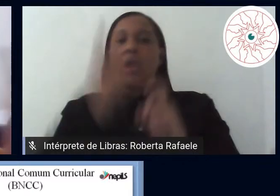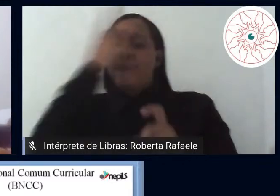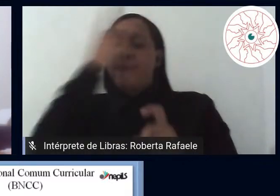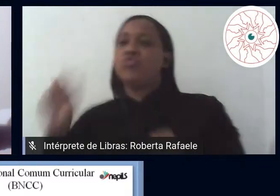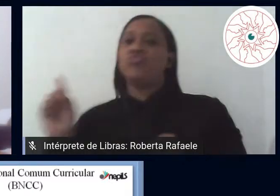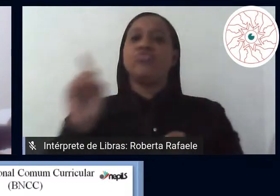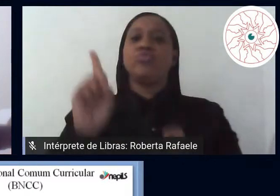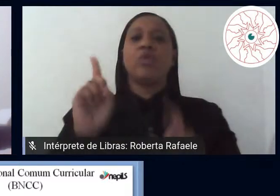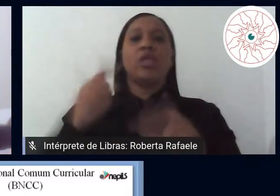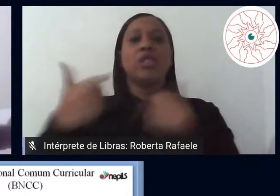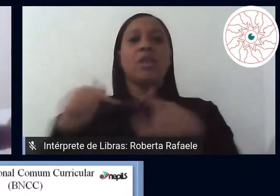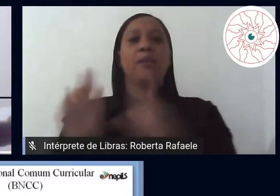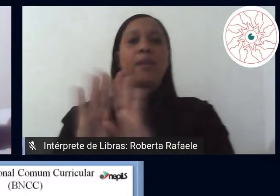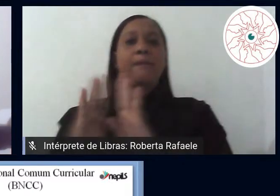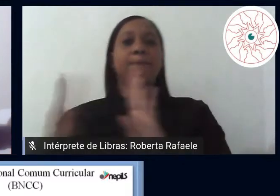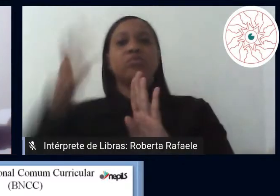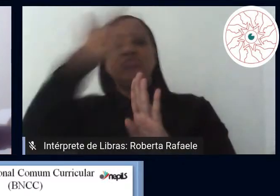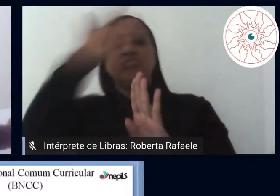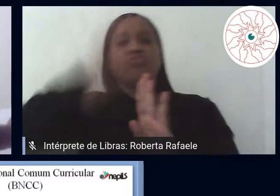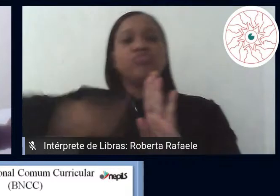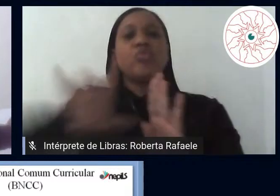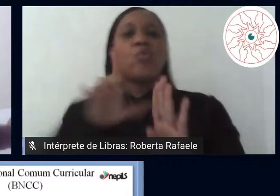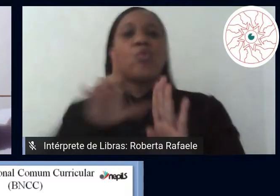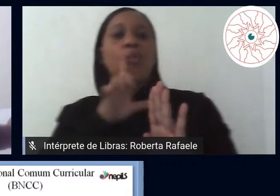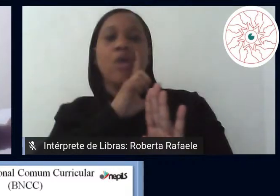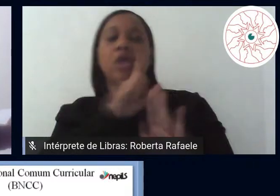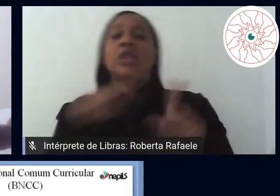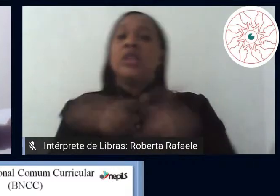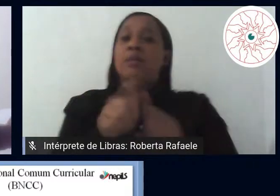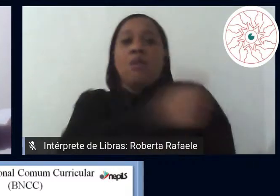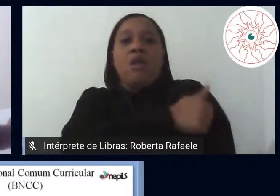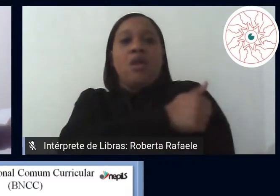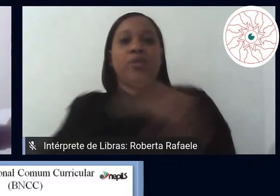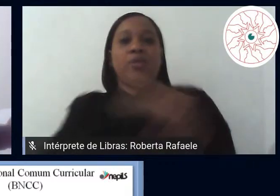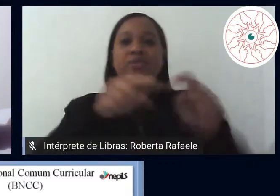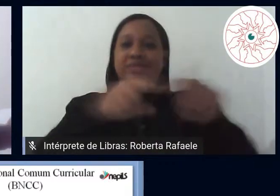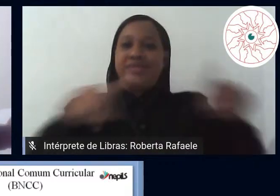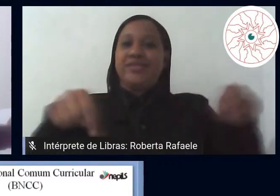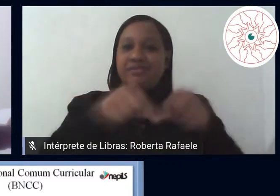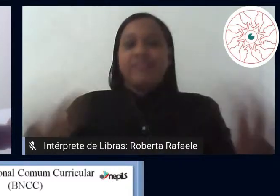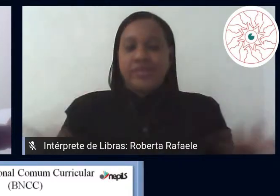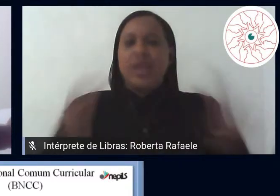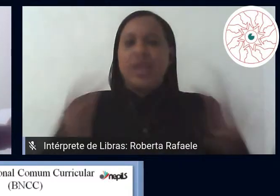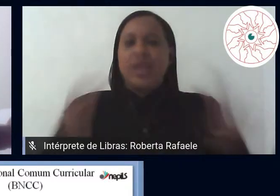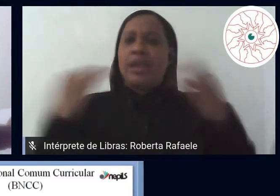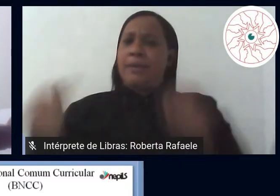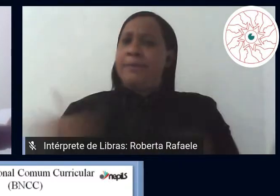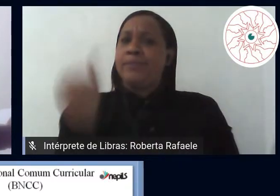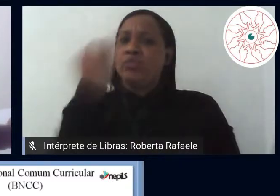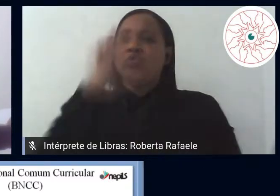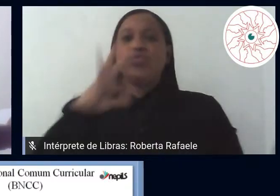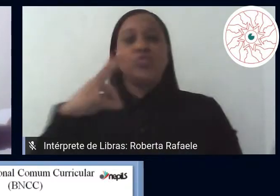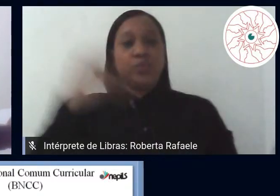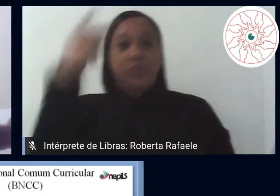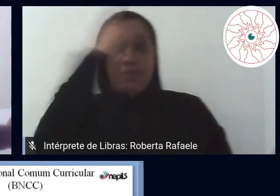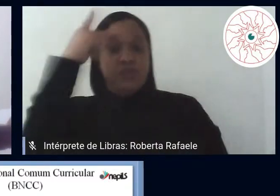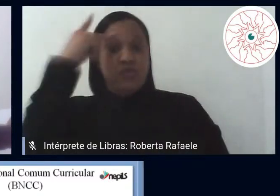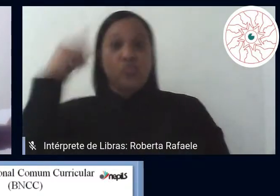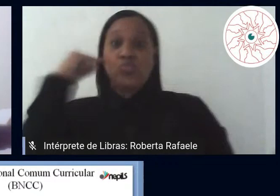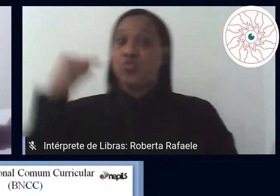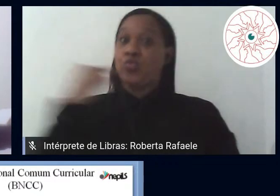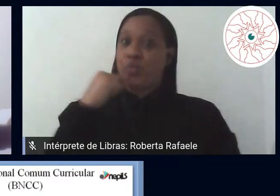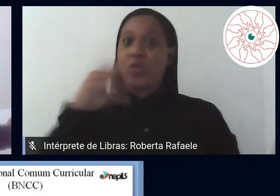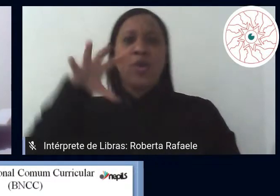porta, a pessoa que trabalha na cantina, ao colega de classe. Então é importante que todas as pessoas, tanto surdas quanto